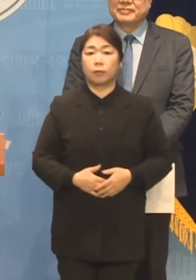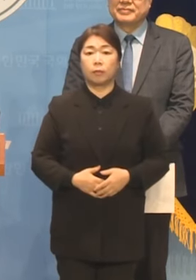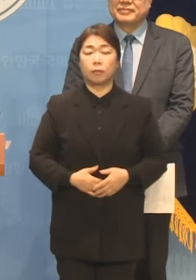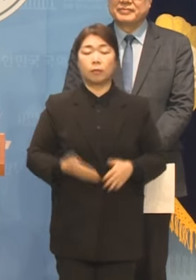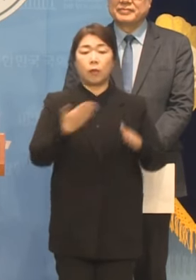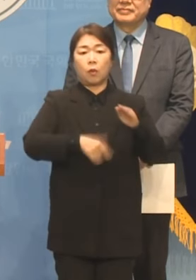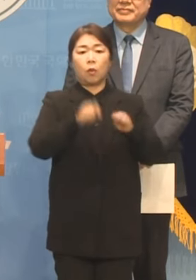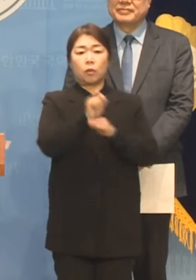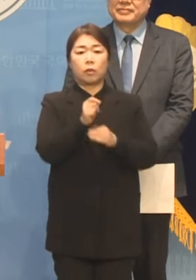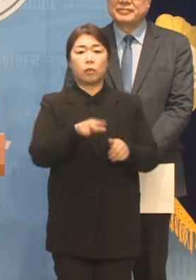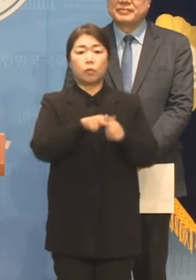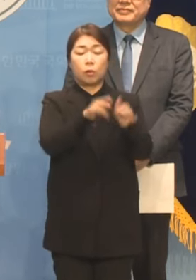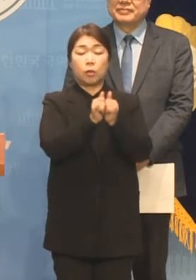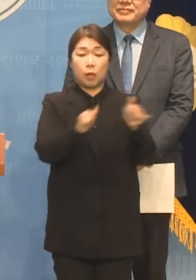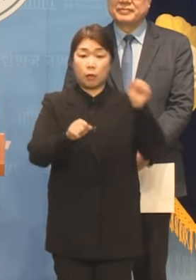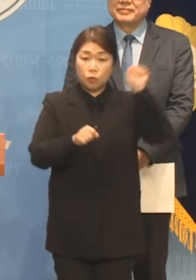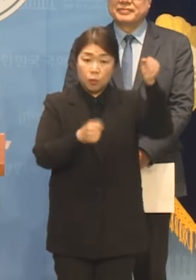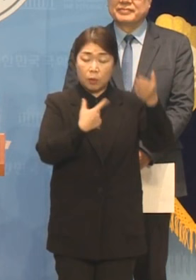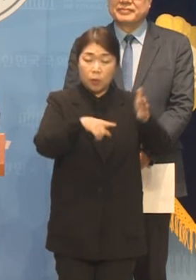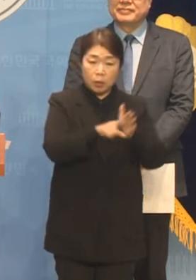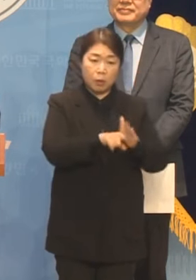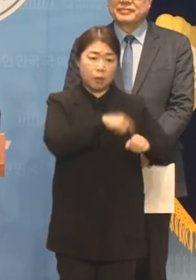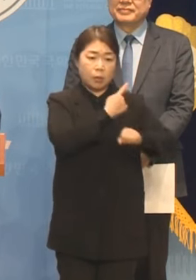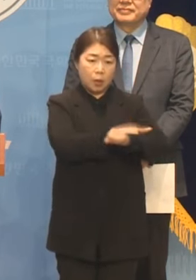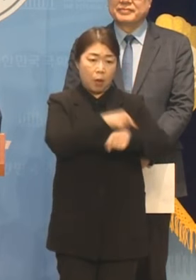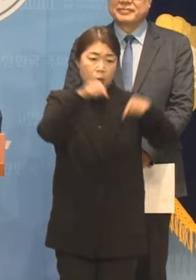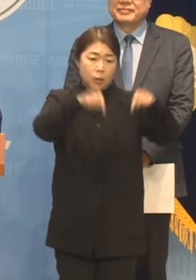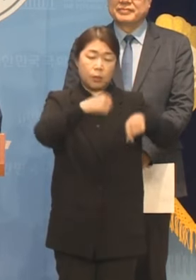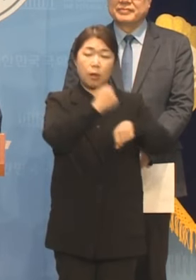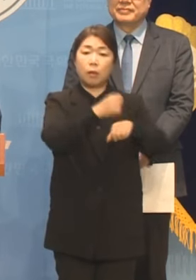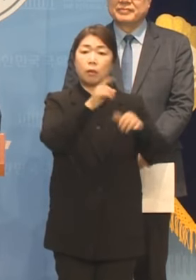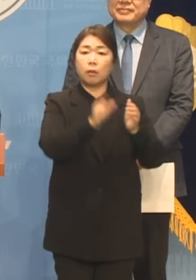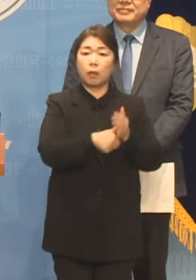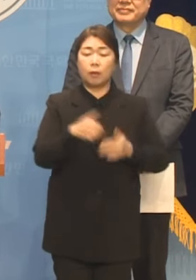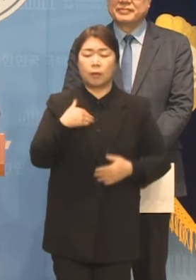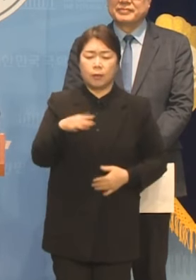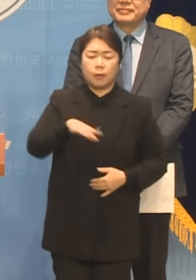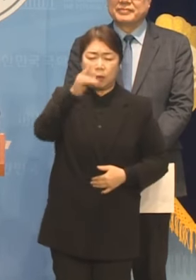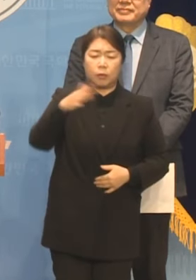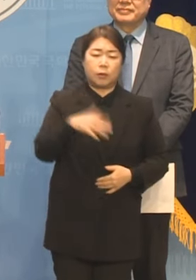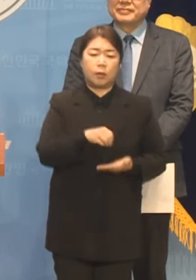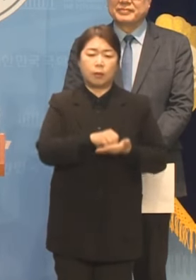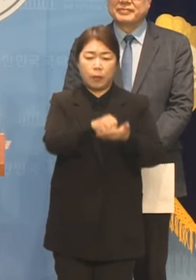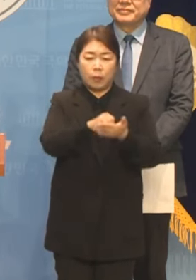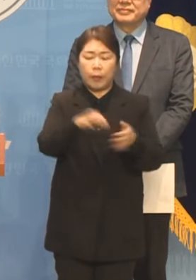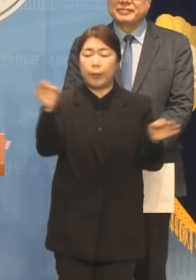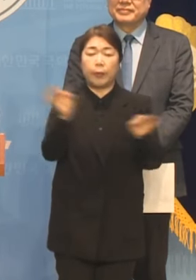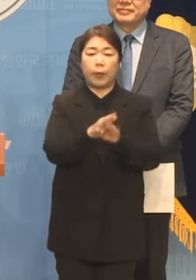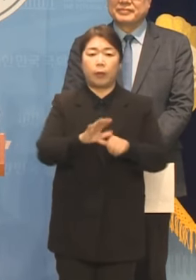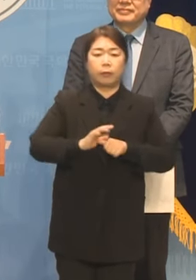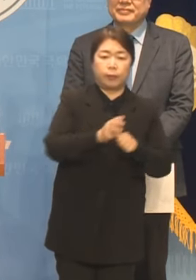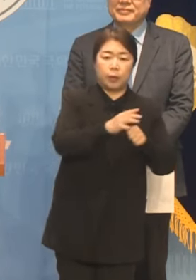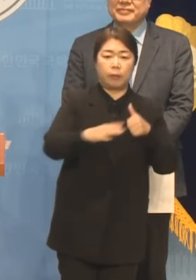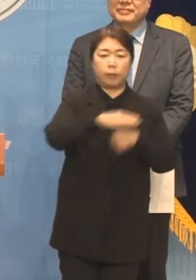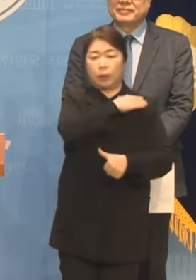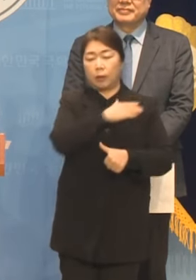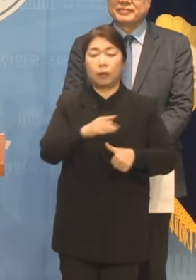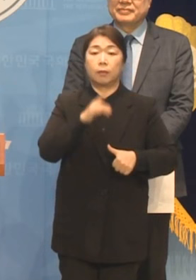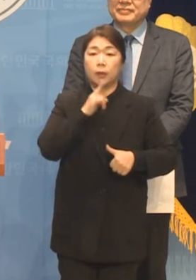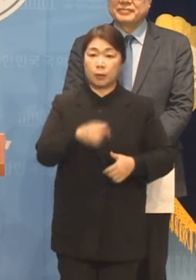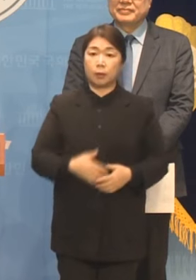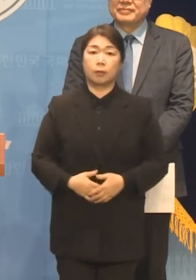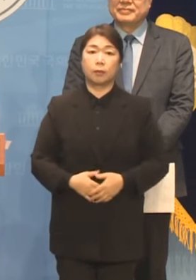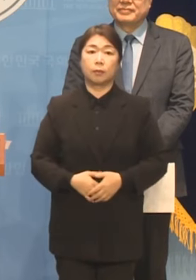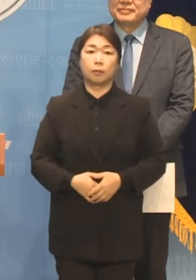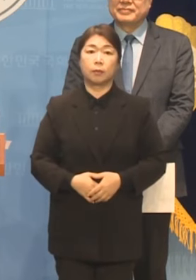후보 출마를 위한 자격 심사에서 아예 싹을 잘라 버리겠다는 것입니다 아무런 근거가 없는